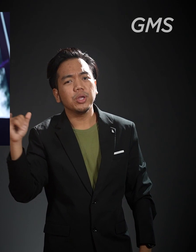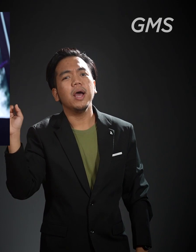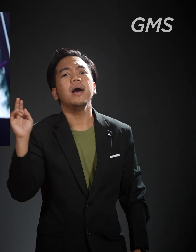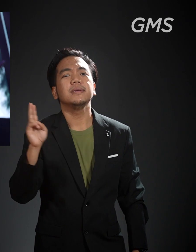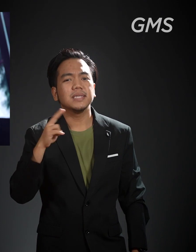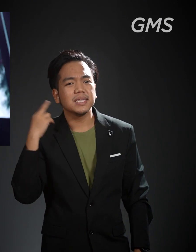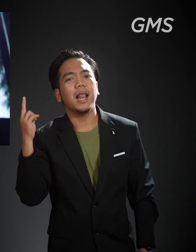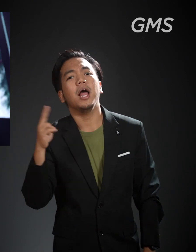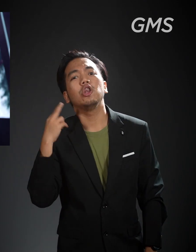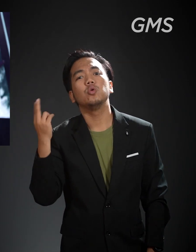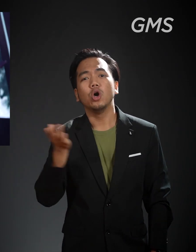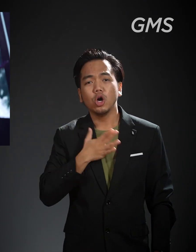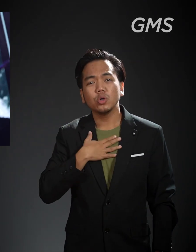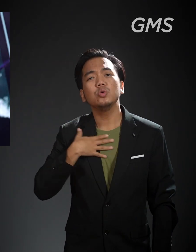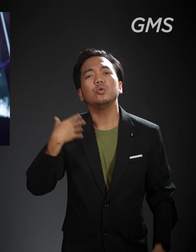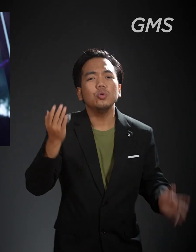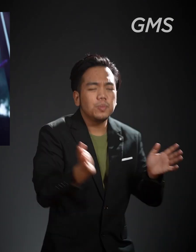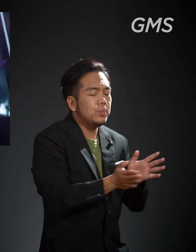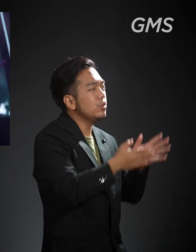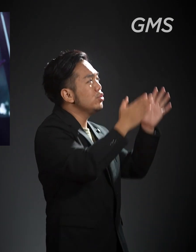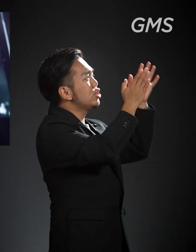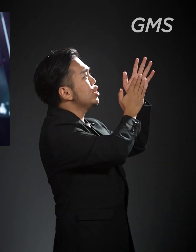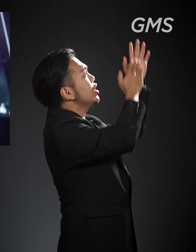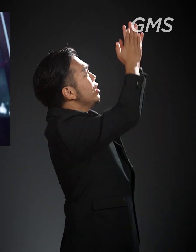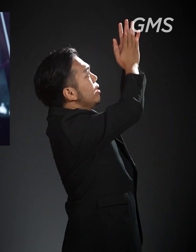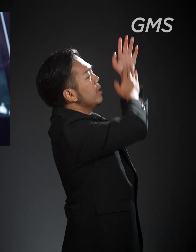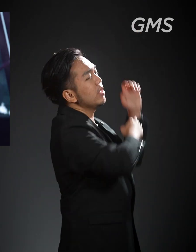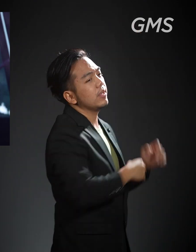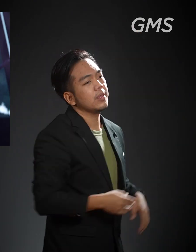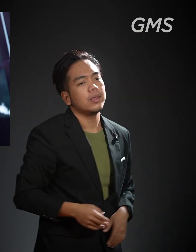Engkau yang selalu ku puji.